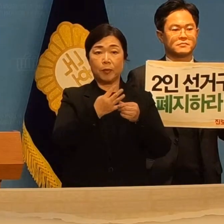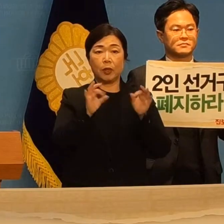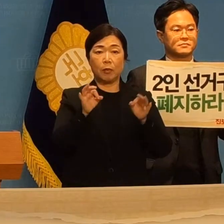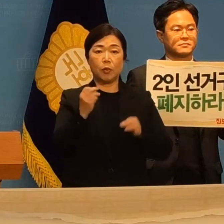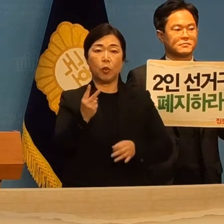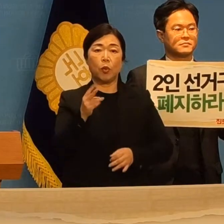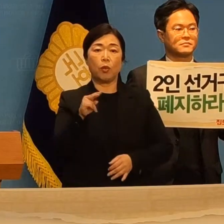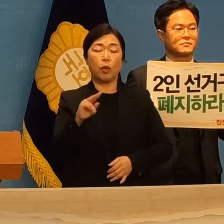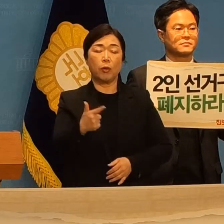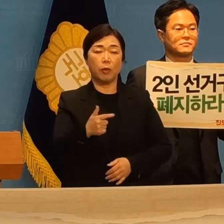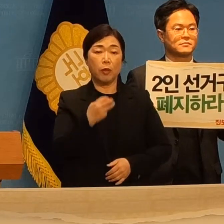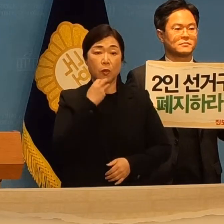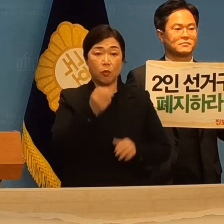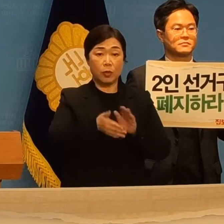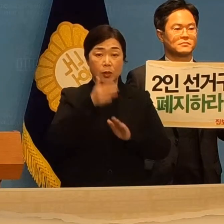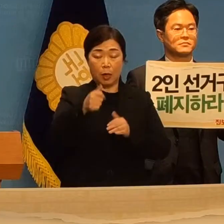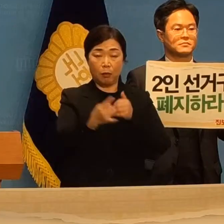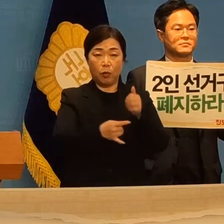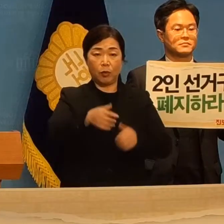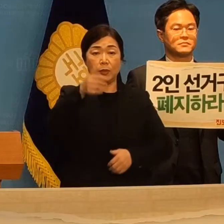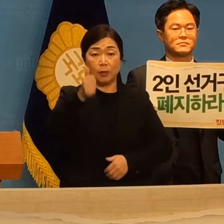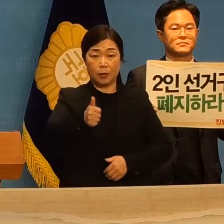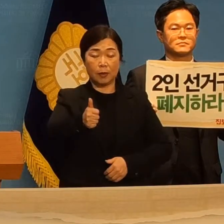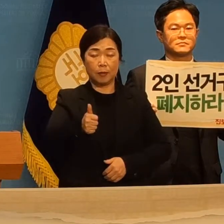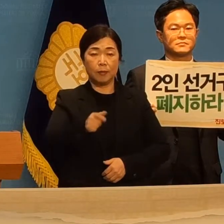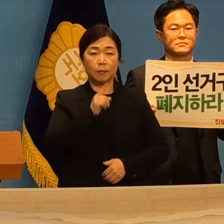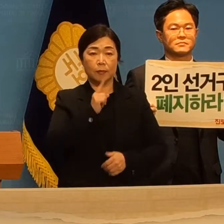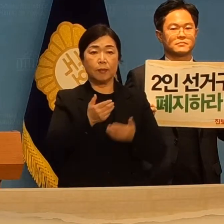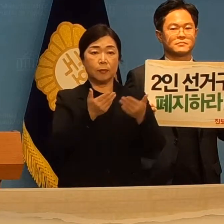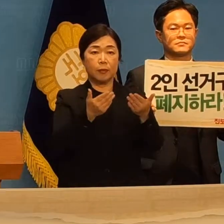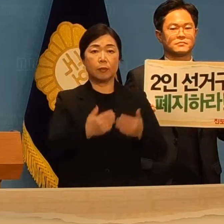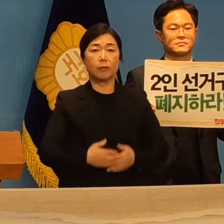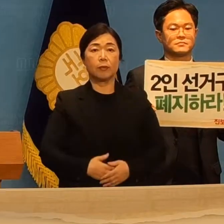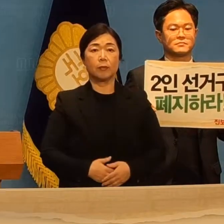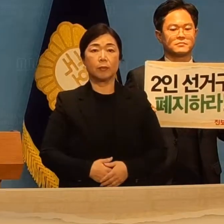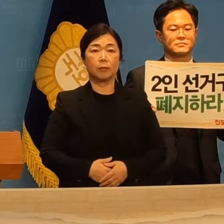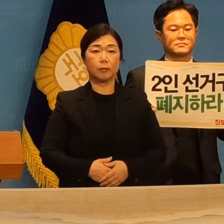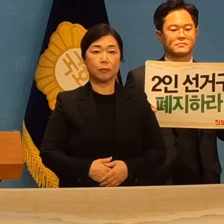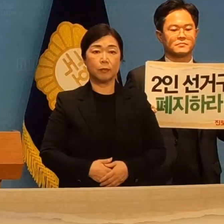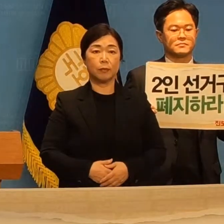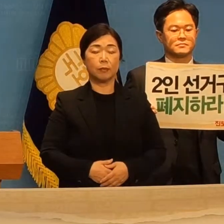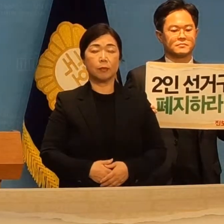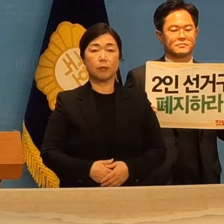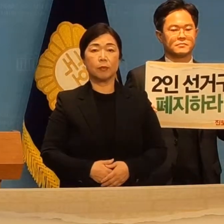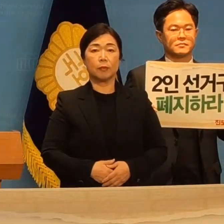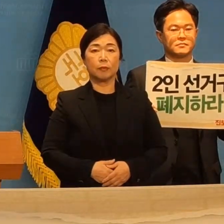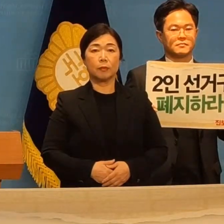김용현 진보당 서울시당 위원장님 발언 진행되겠습니다.